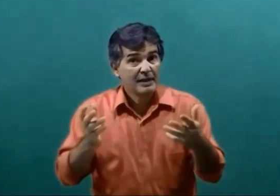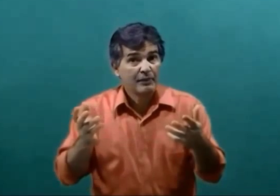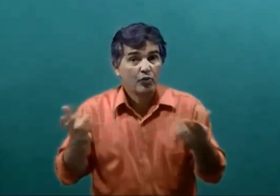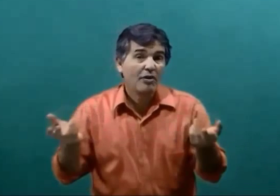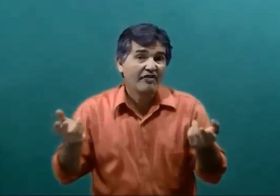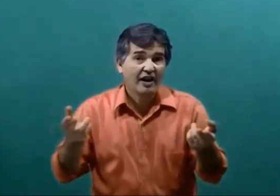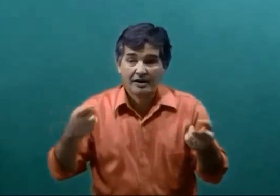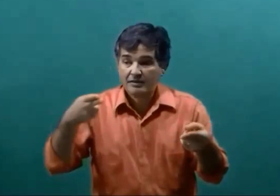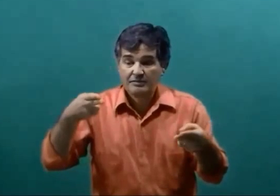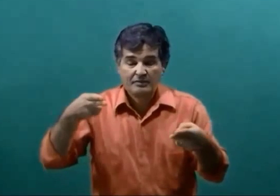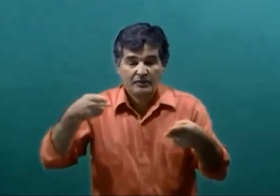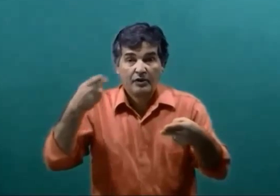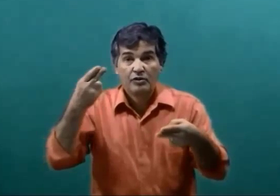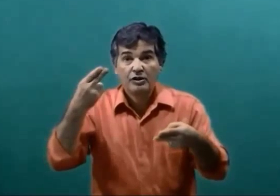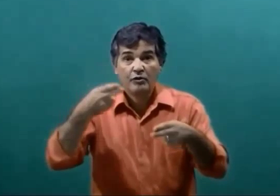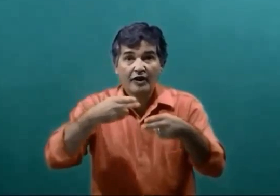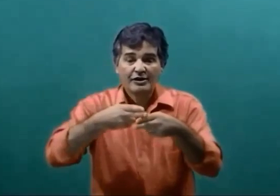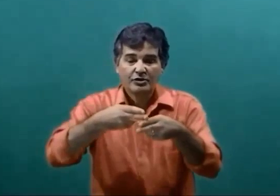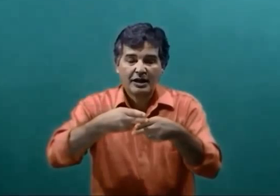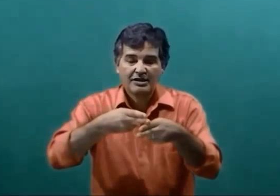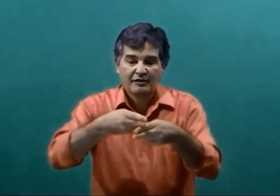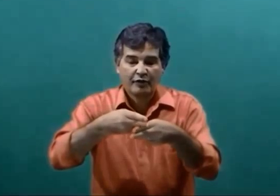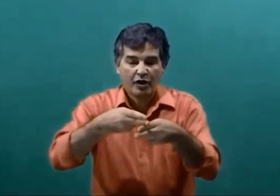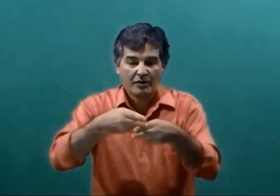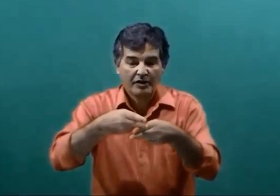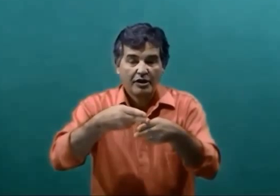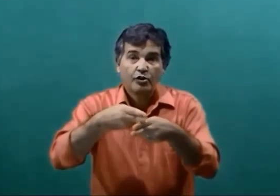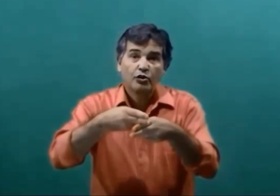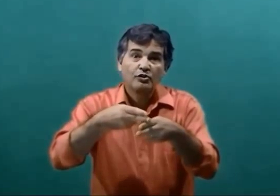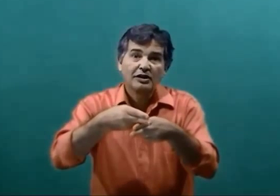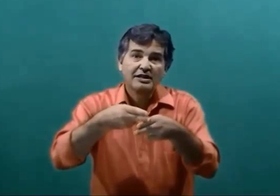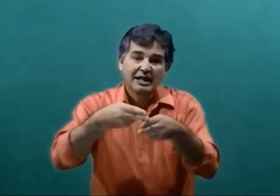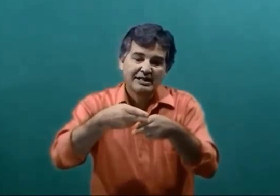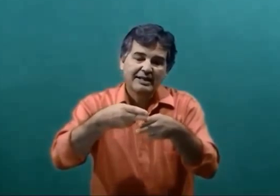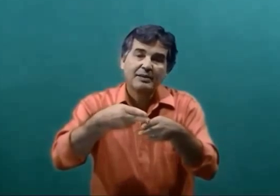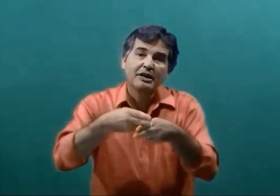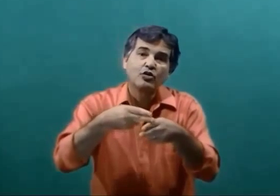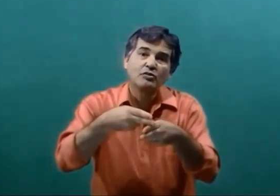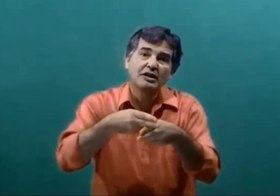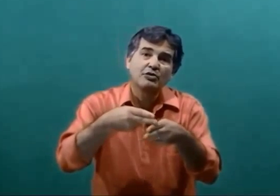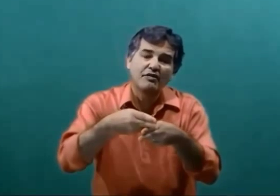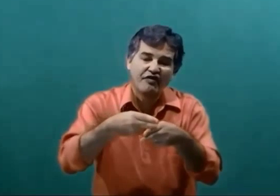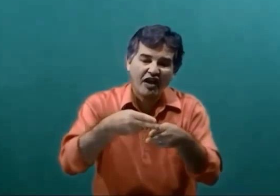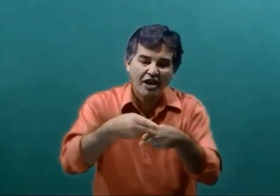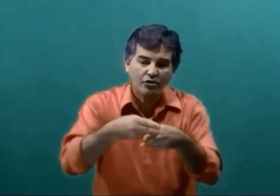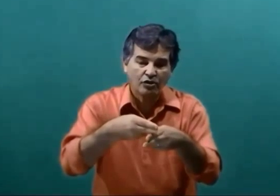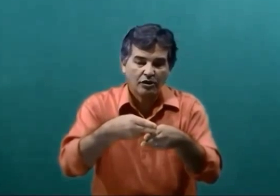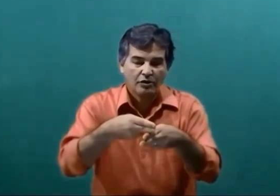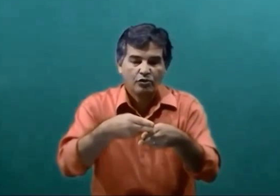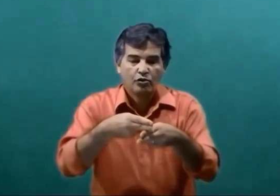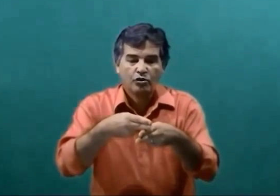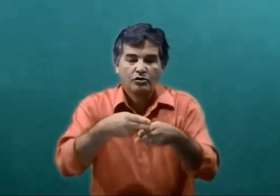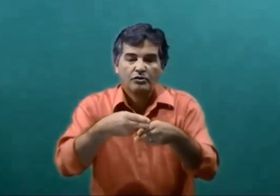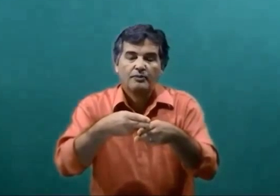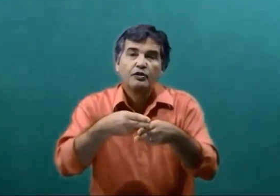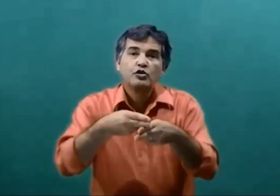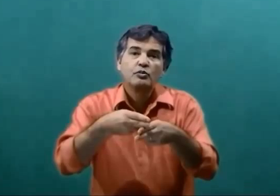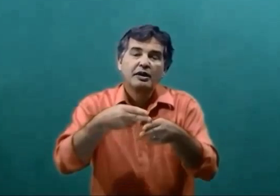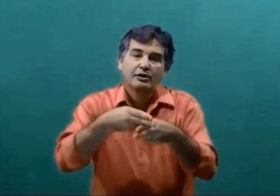exemplo, uma faca. Quando eu faço desta forma, eu estou utilizando exatamente como sendo o efeito do instrumento,